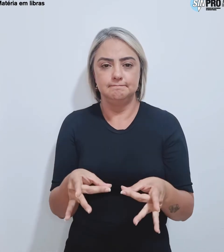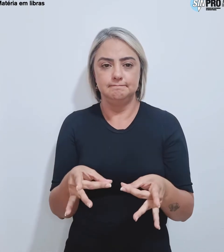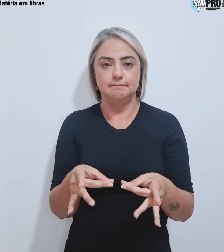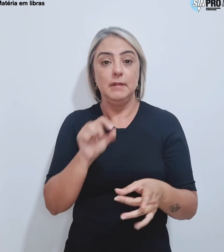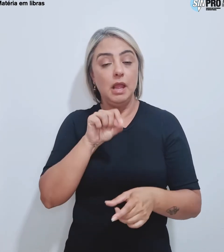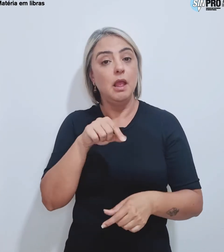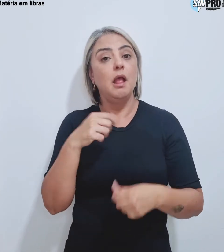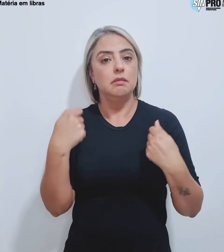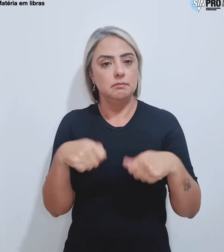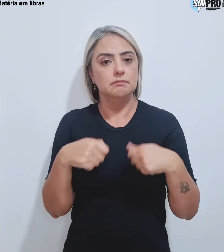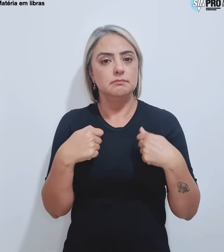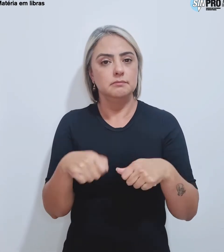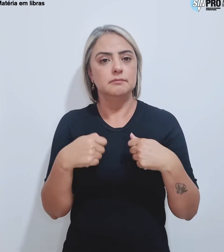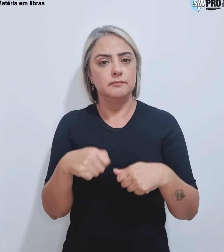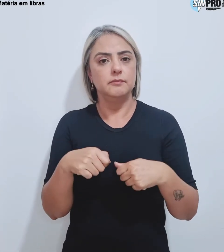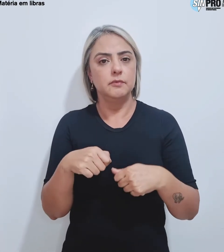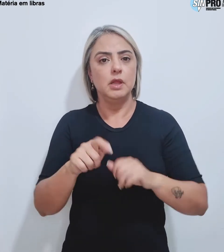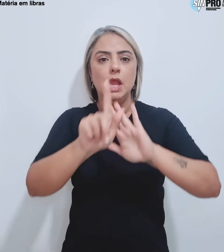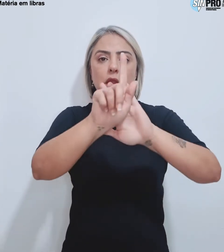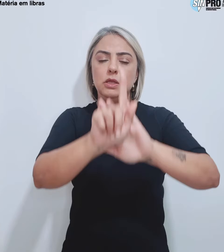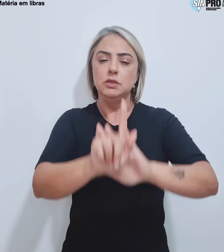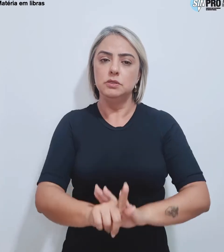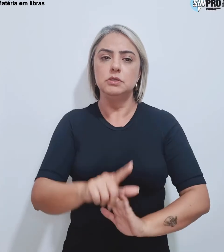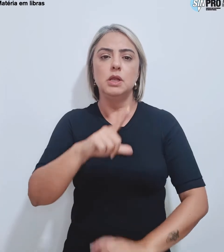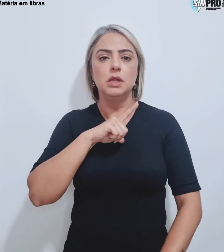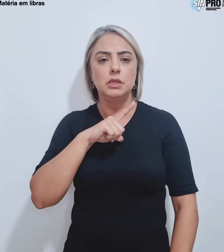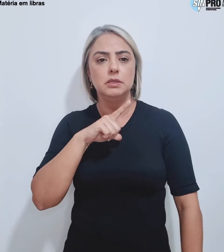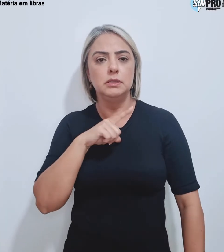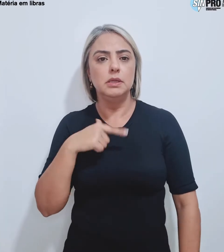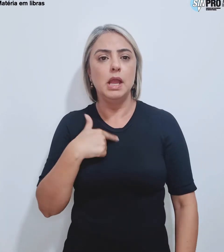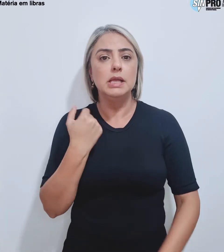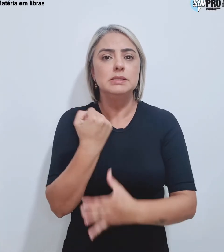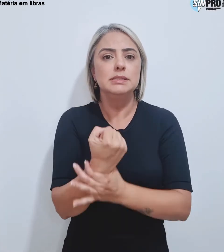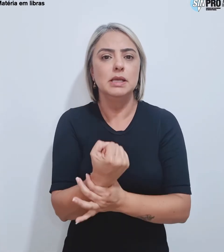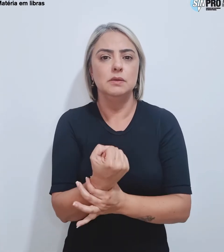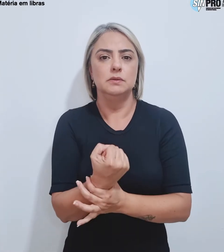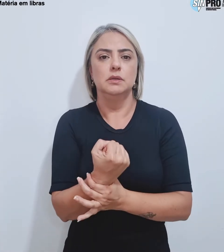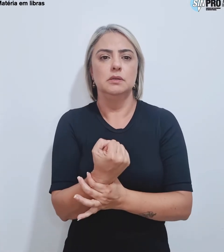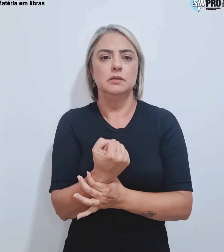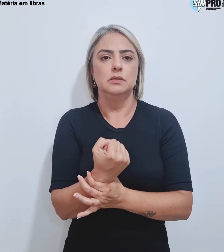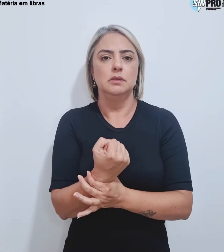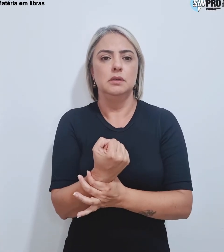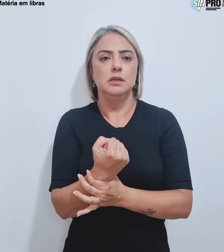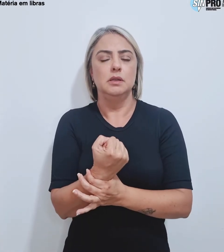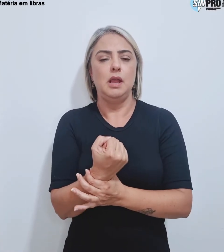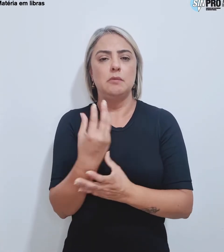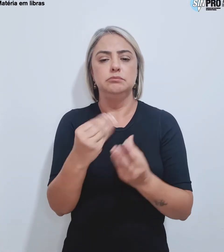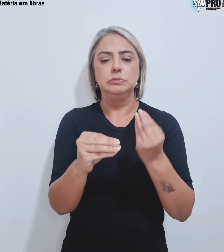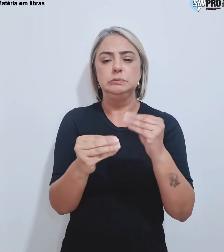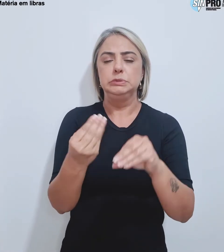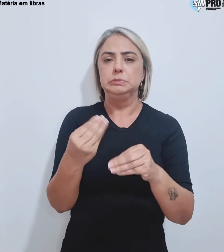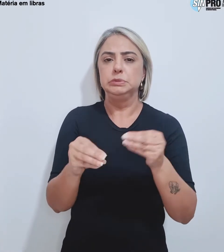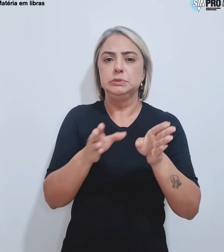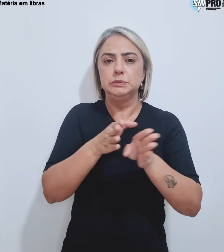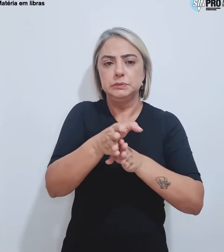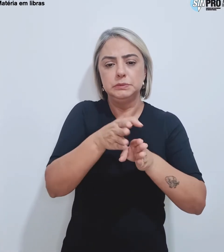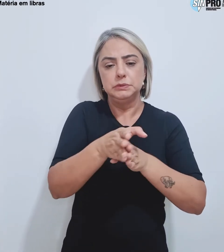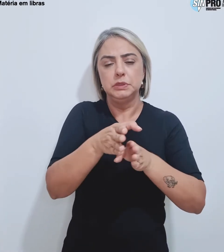peculiaridades, e é necessário que gestores tenham a segurança ao implementar